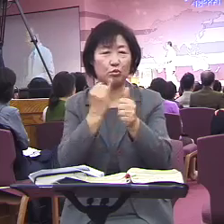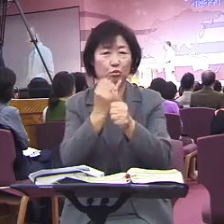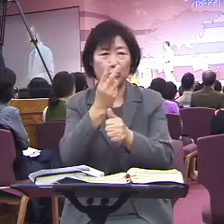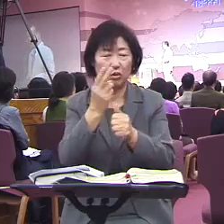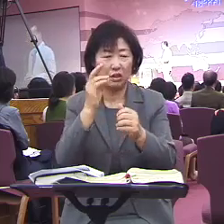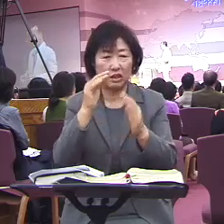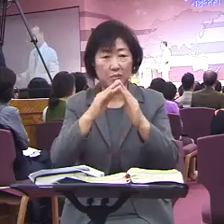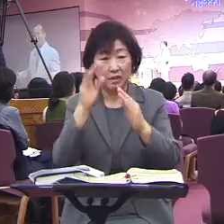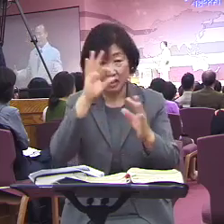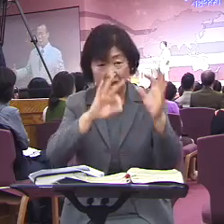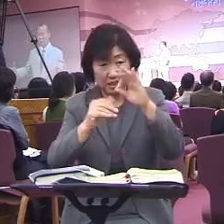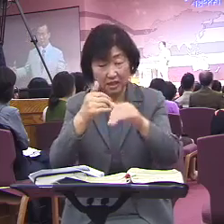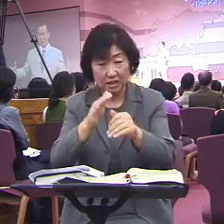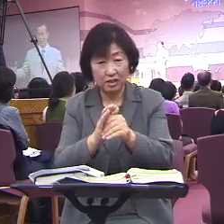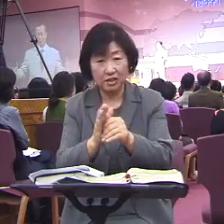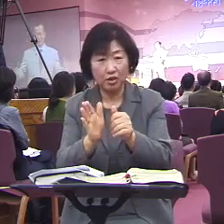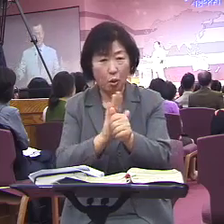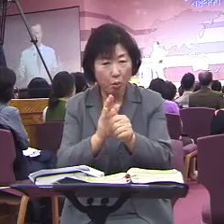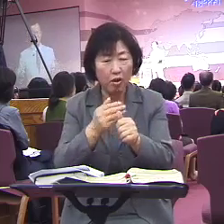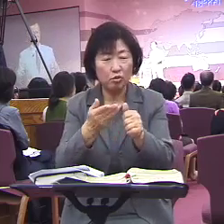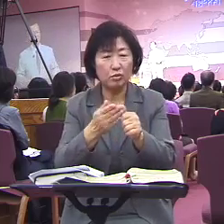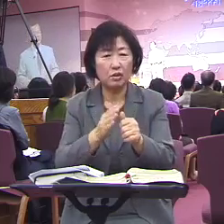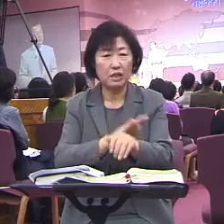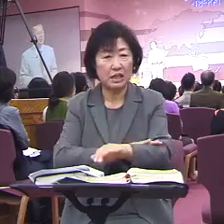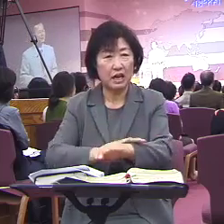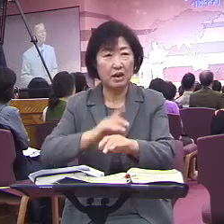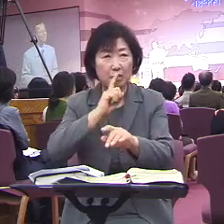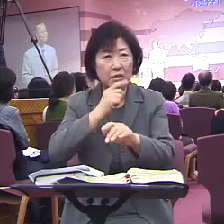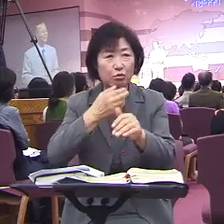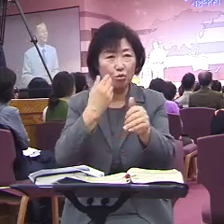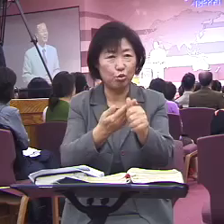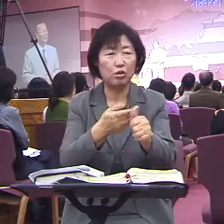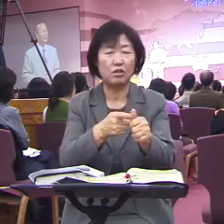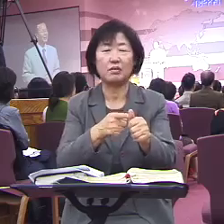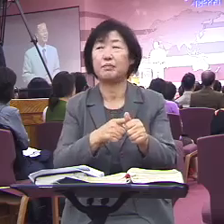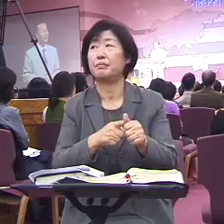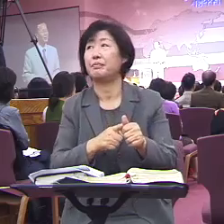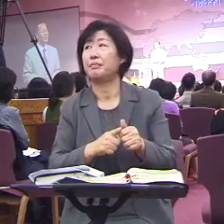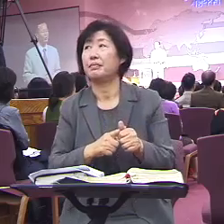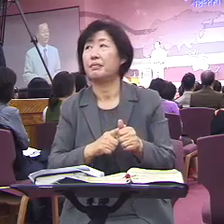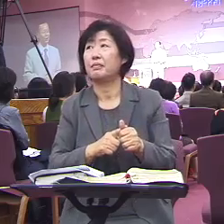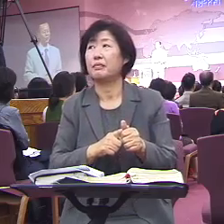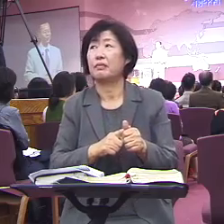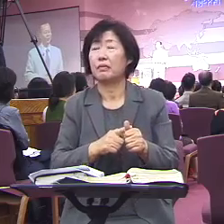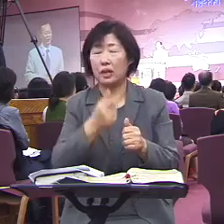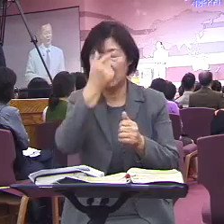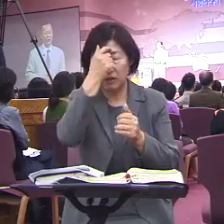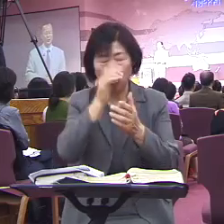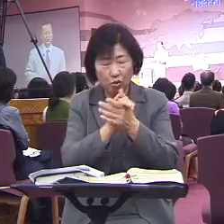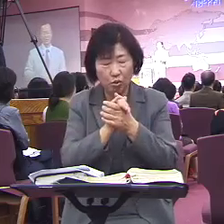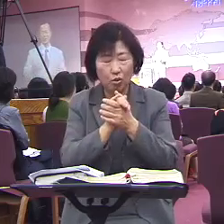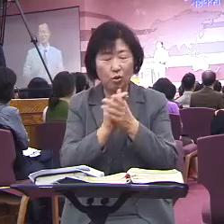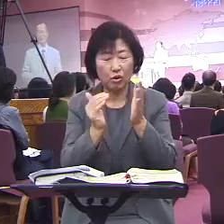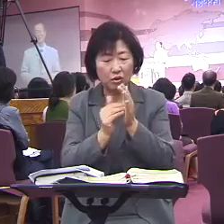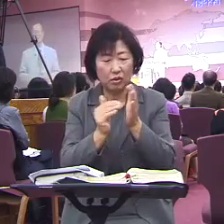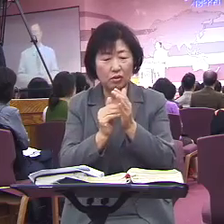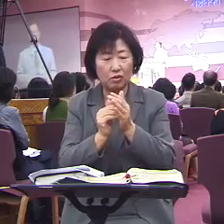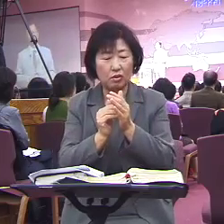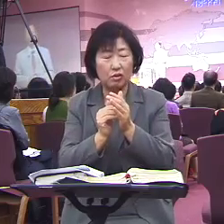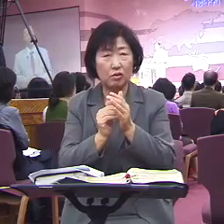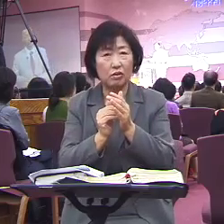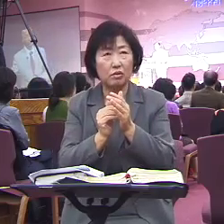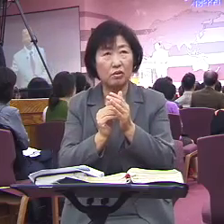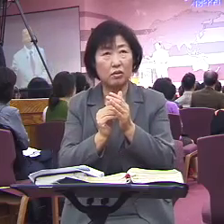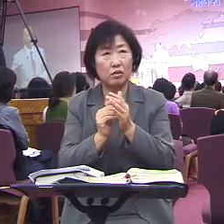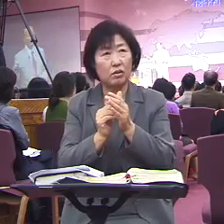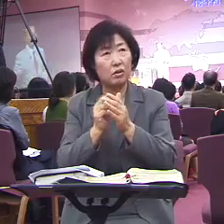찾아가서 이렇게 그 권면해주면서 말씀을 잘 말해줬습니다. 그리고 이제 기도하고 이제 떠나서 이제